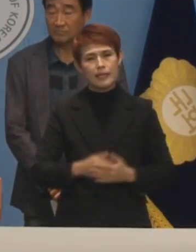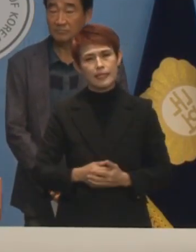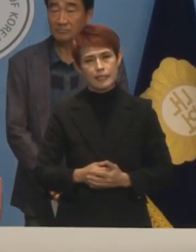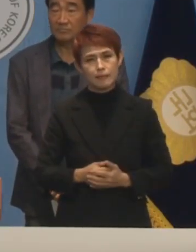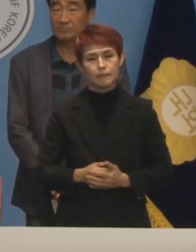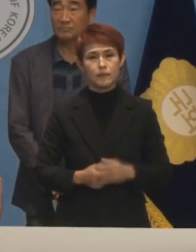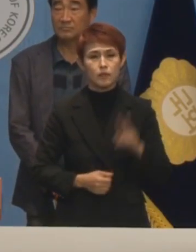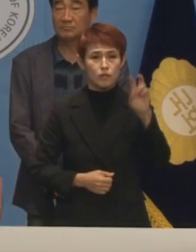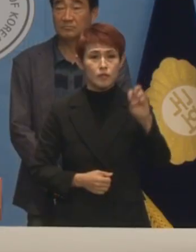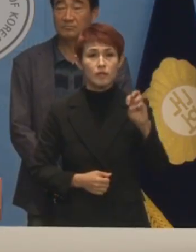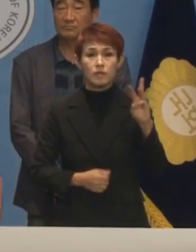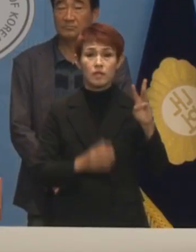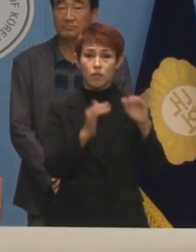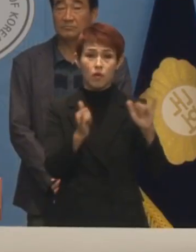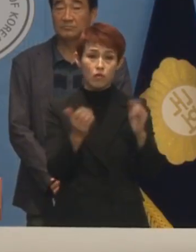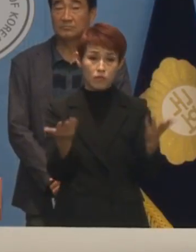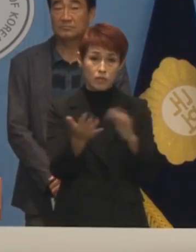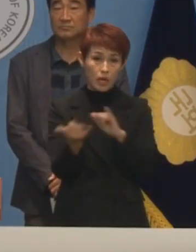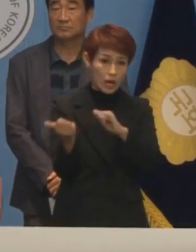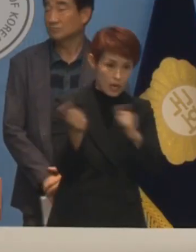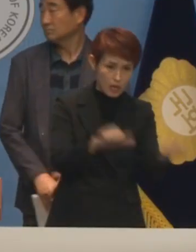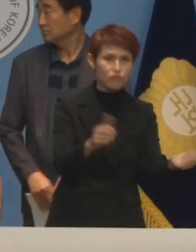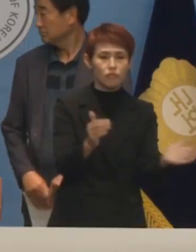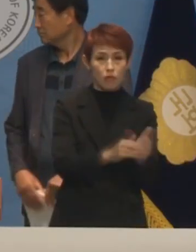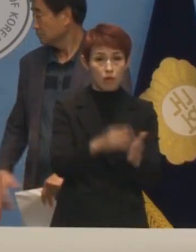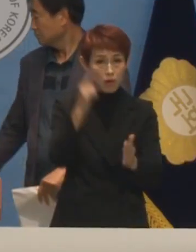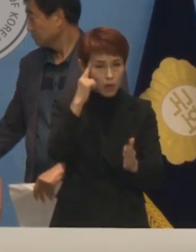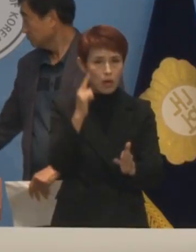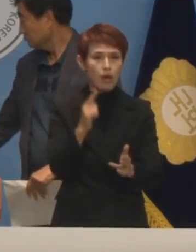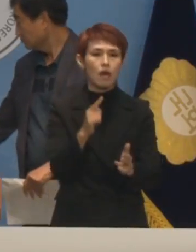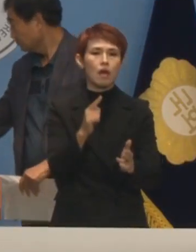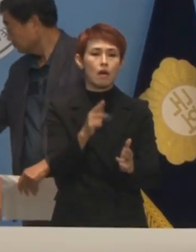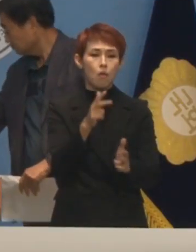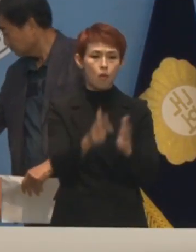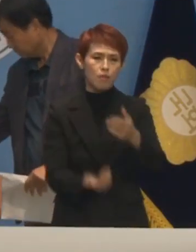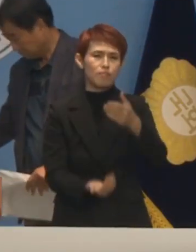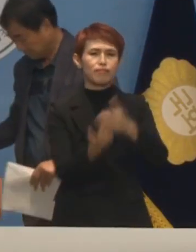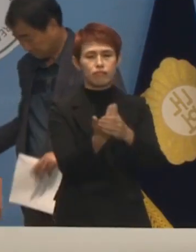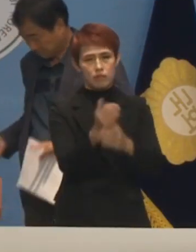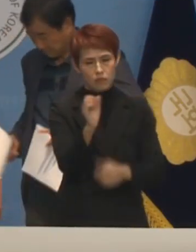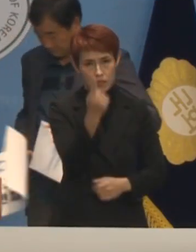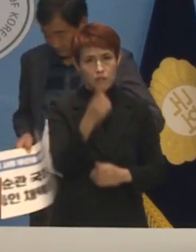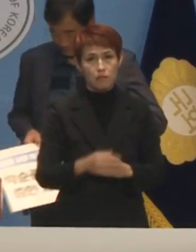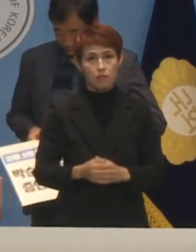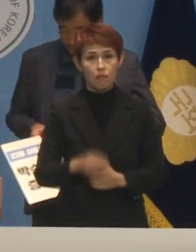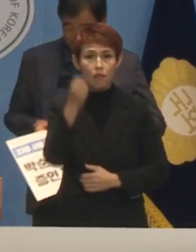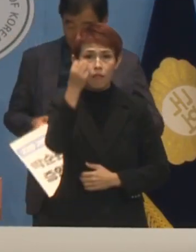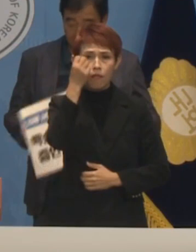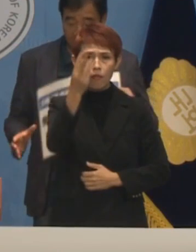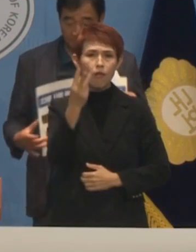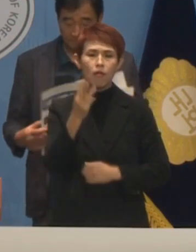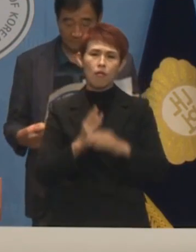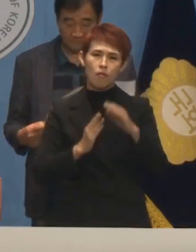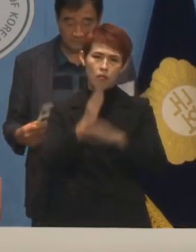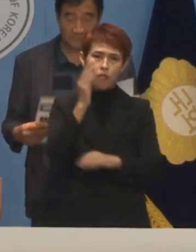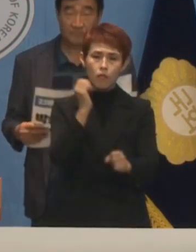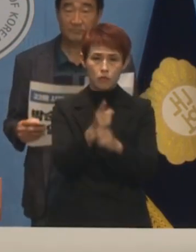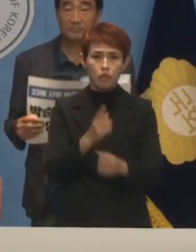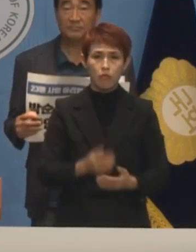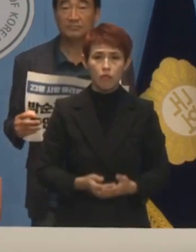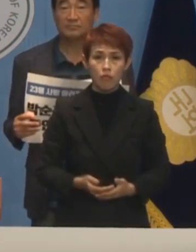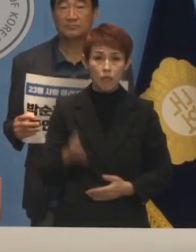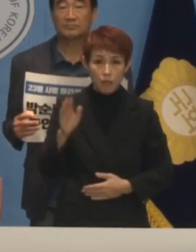23명의 노동자가 산재로 돌아가셨습니다. 참사가 발생한 지 110일이 되었습니다.